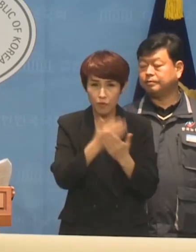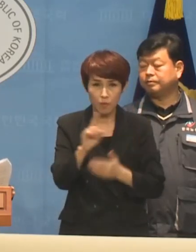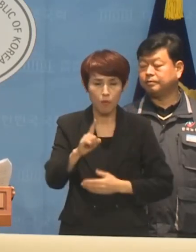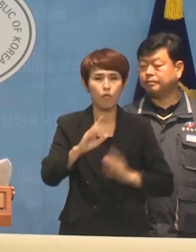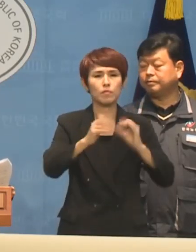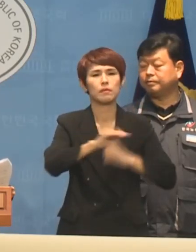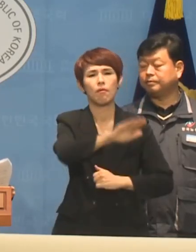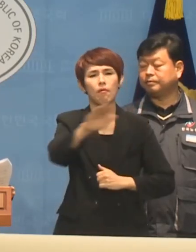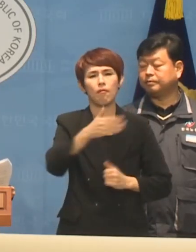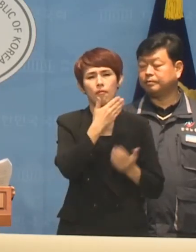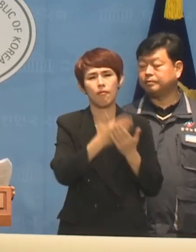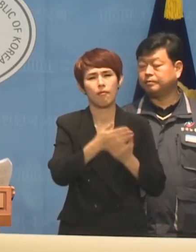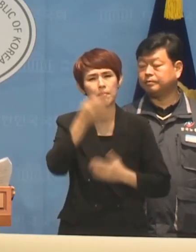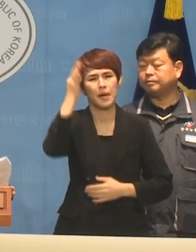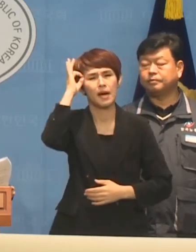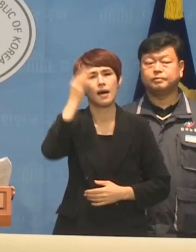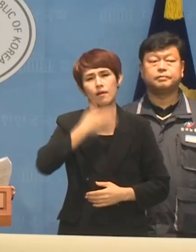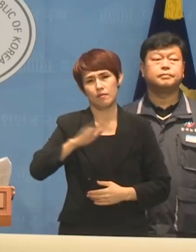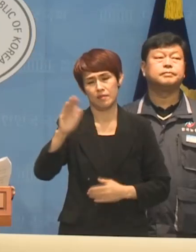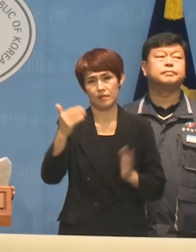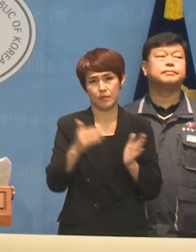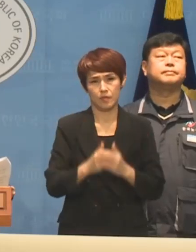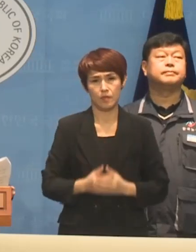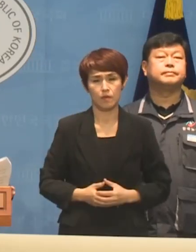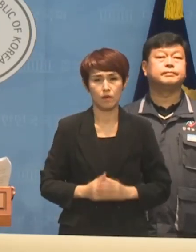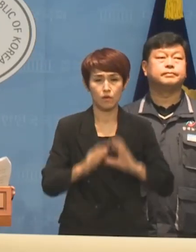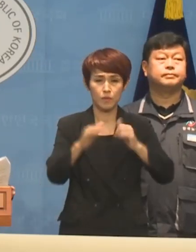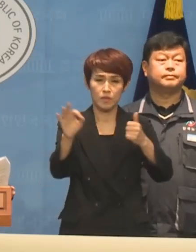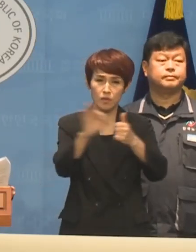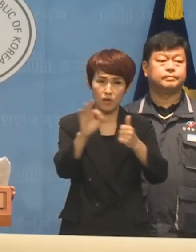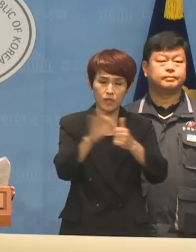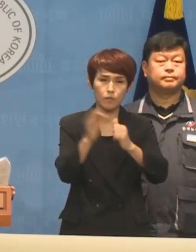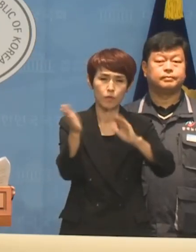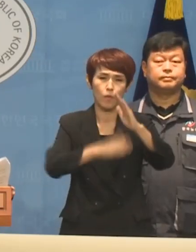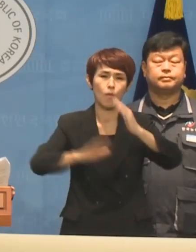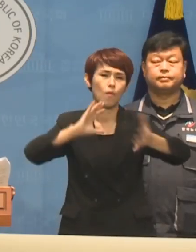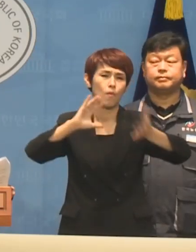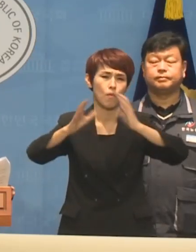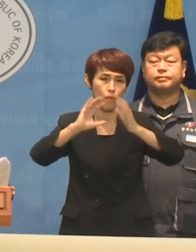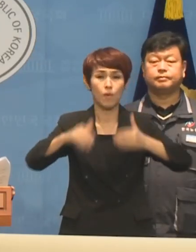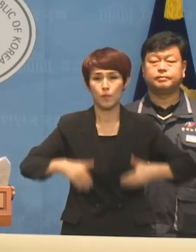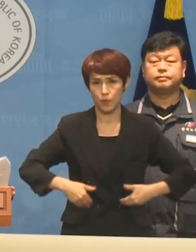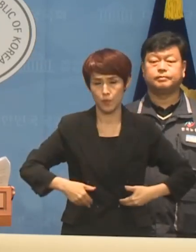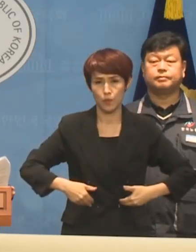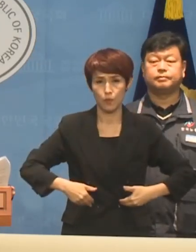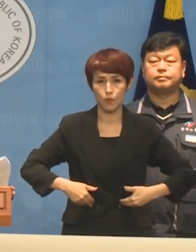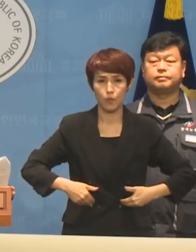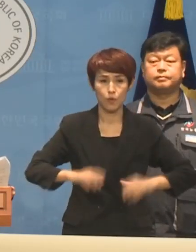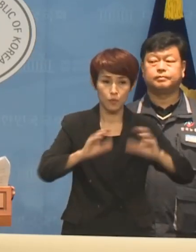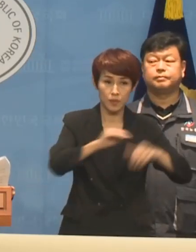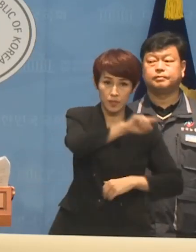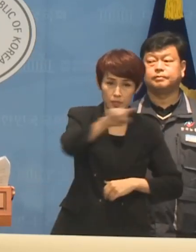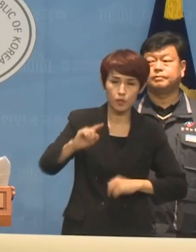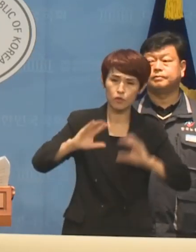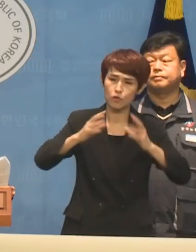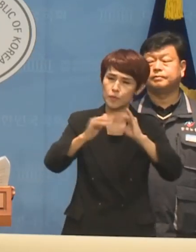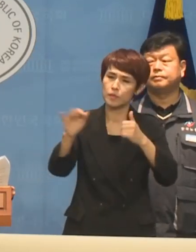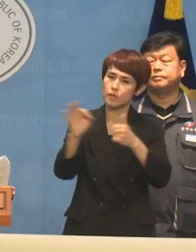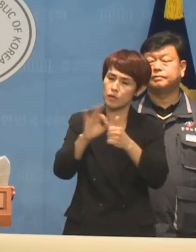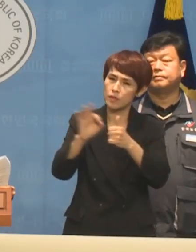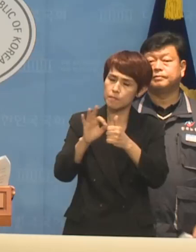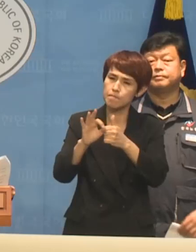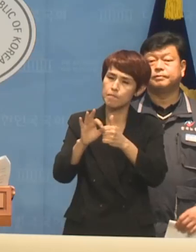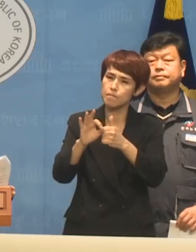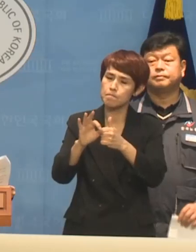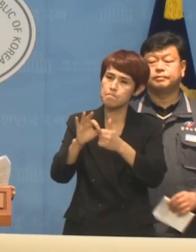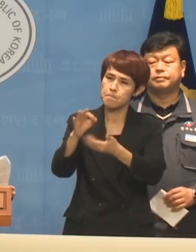것을 재확인했습니다. 국민연금 공론화 과정을 통해 시민이 국민연금에 기대하는 것이